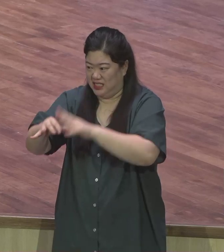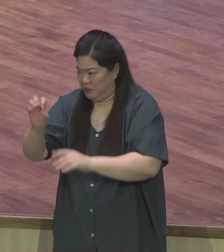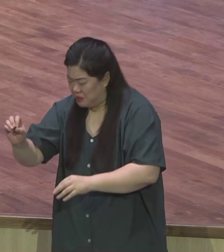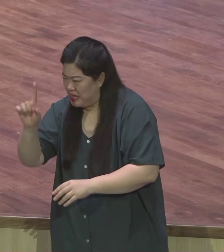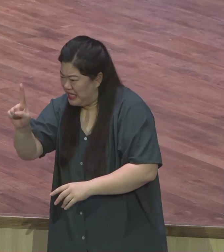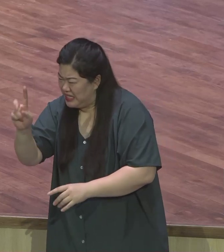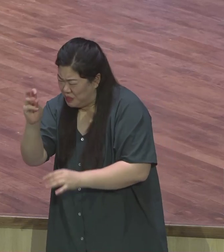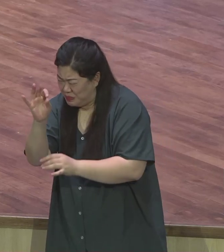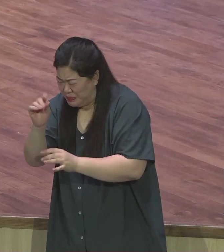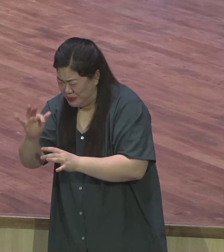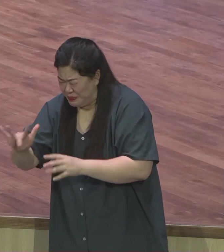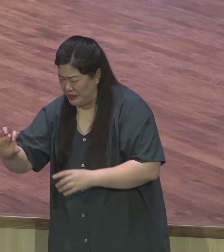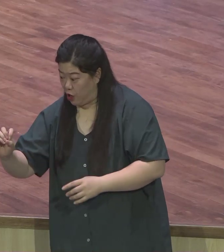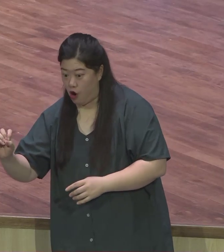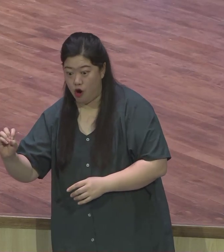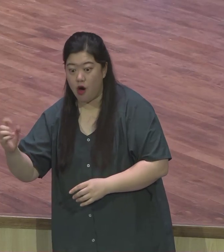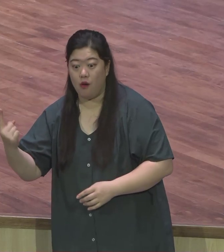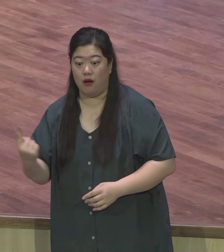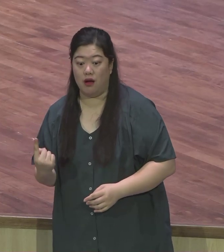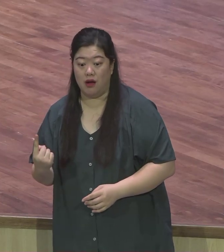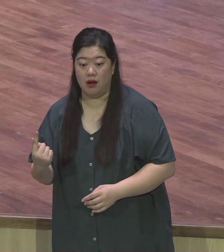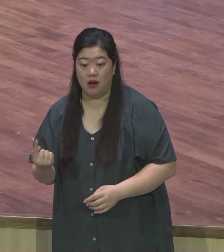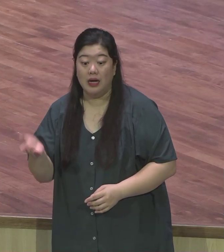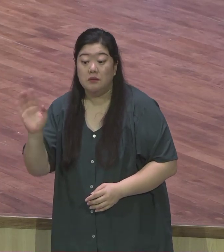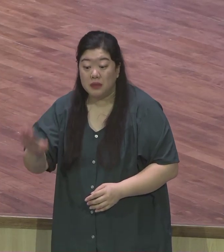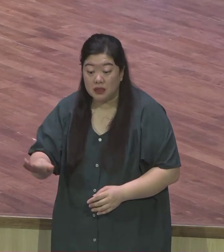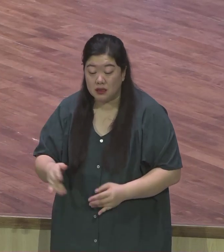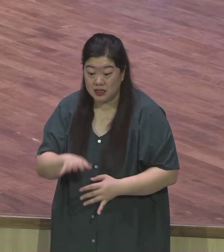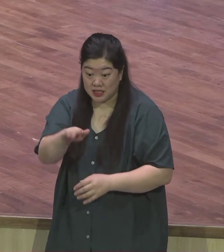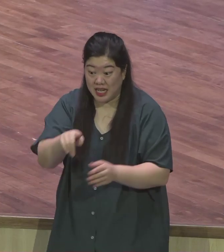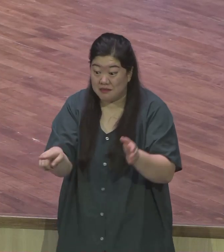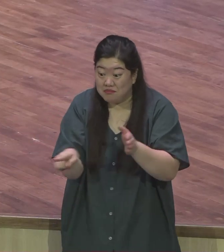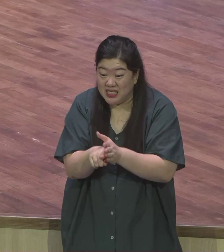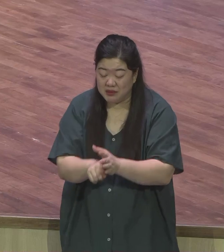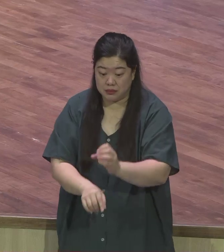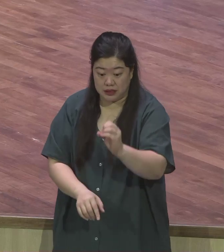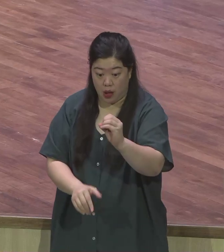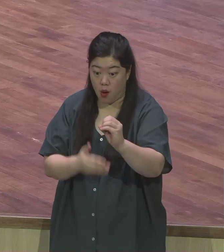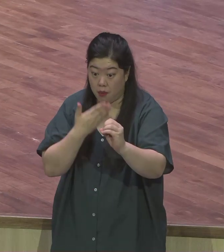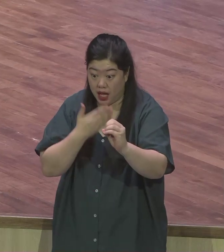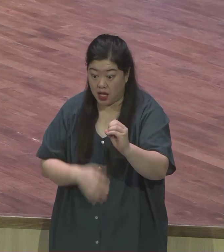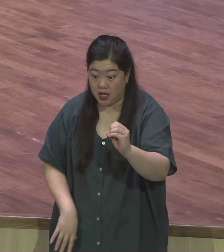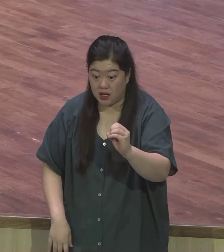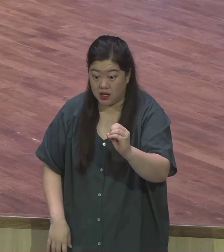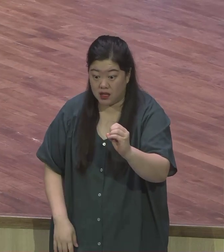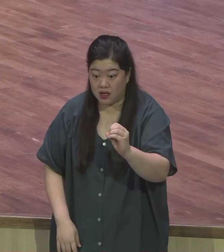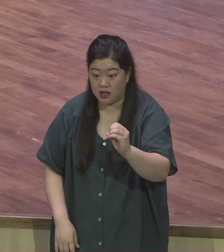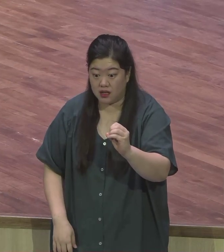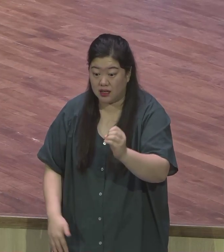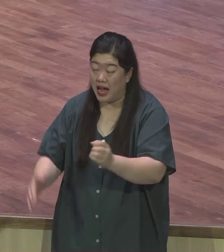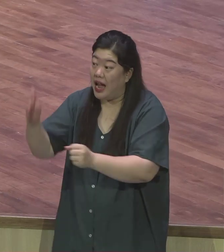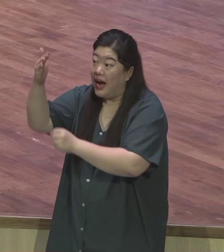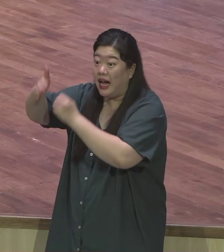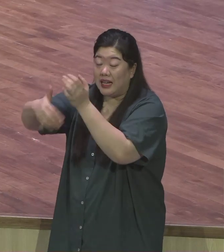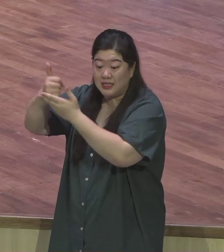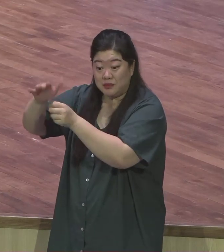수밖에 없습니다 우리가 하나님 앞에 제로라는 믿음을 갖고 나가면 늘 0이지만 하나님 앞에 정말 무한대의 믿음을 갖고 나갈 때